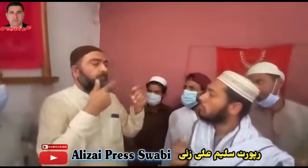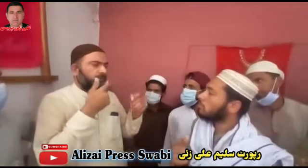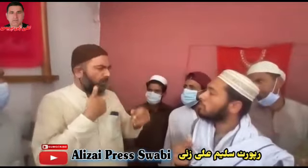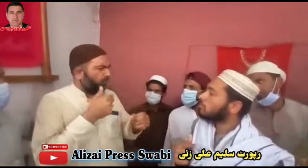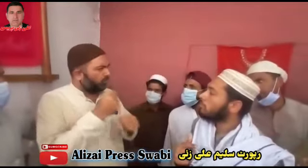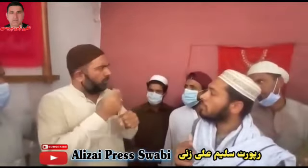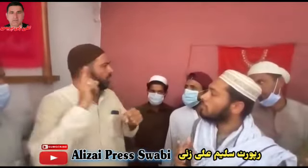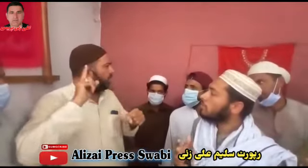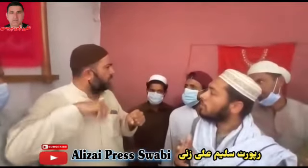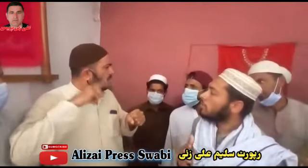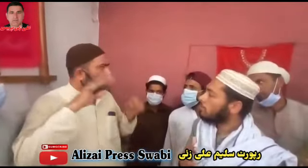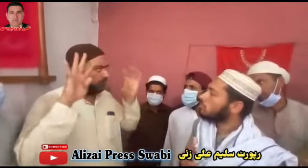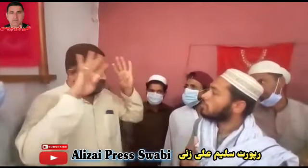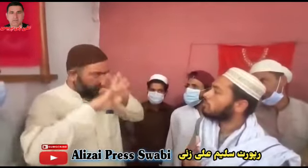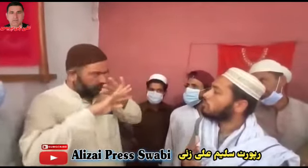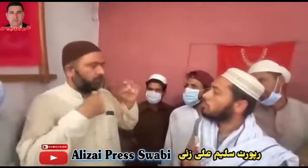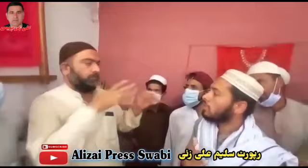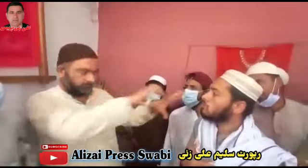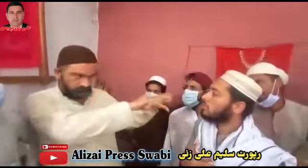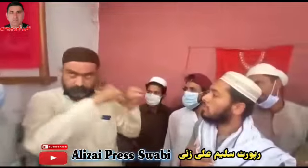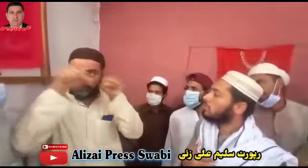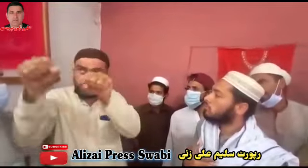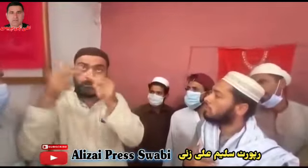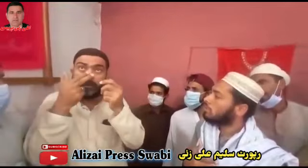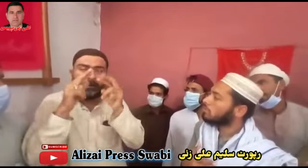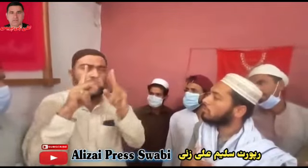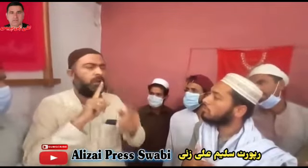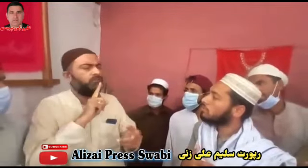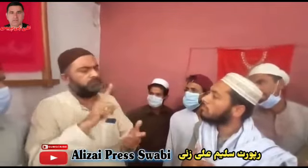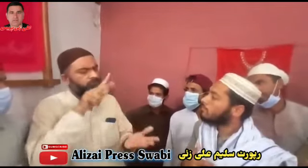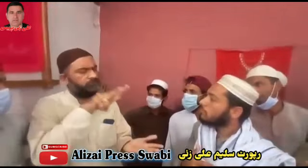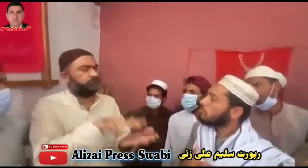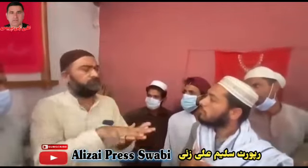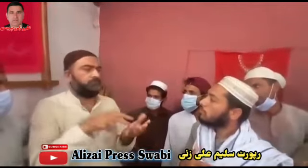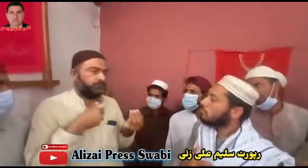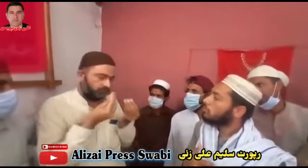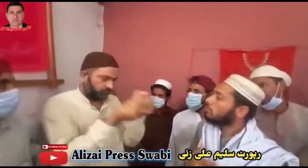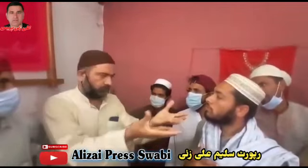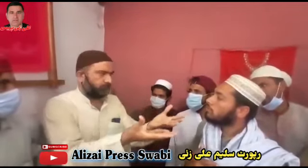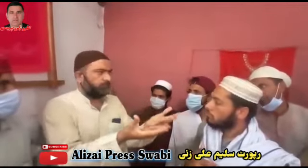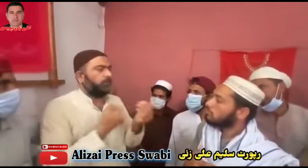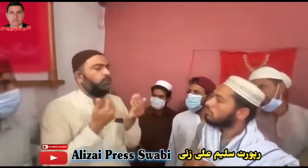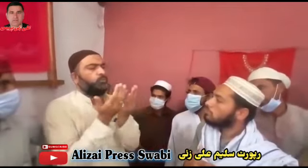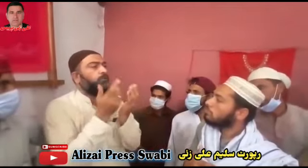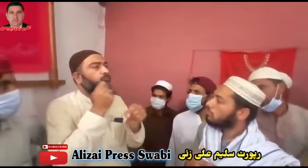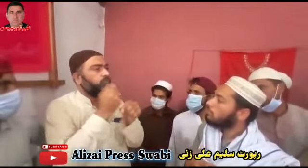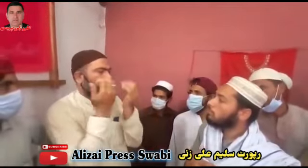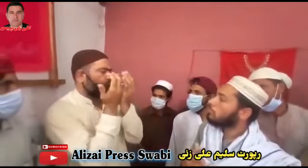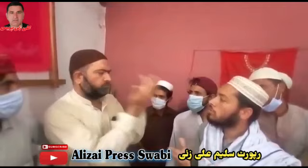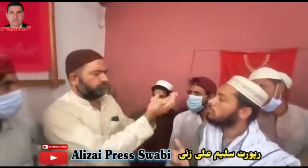موږ دی نه پیل ډېر خلکو سره تللي جو، خو هغې موږ سره دغه دوکې دړاکې کړې وي جی. وي موږ به د جی دعا